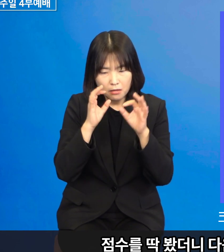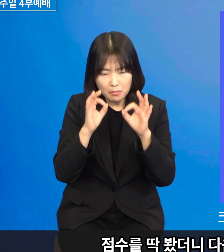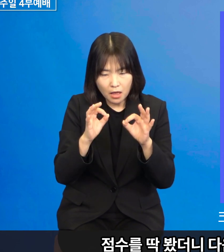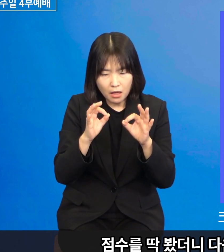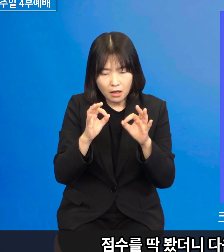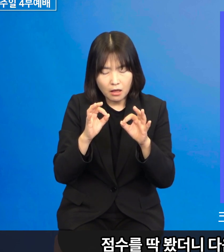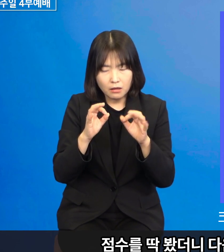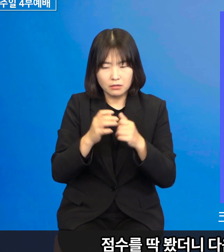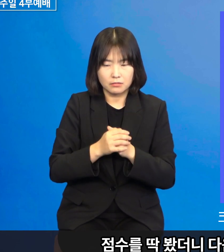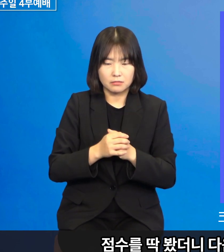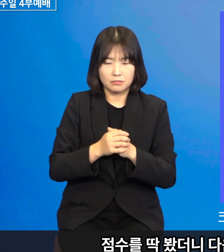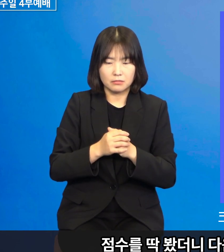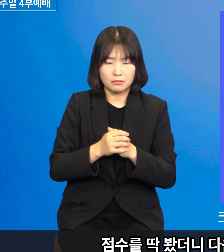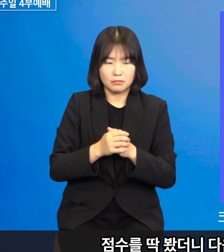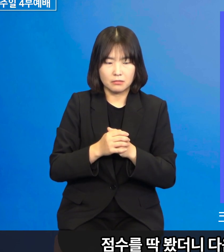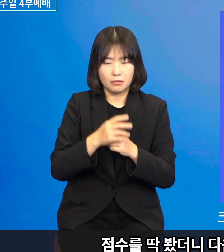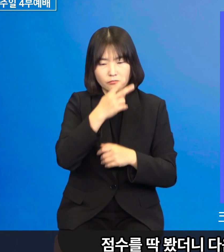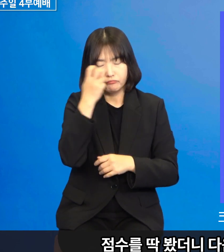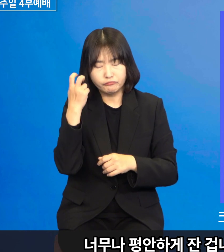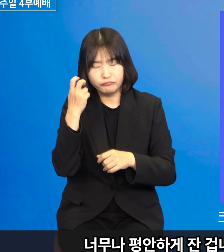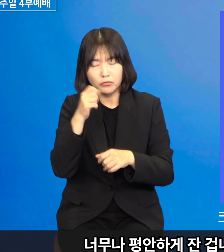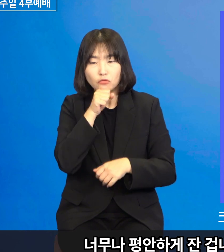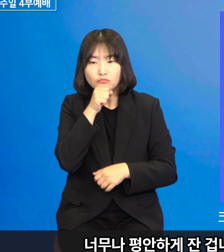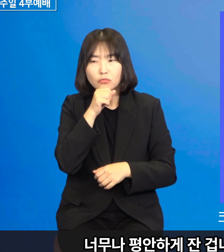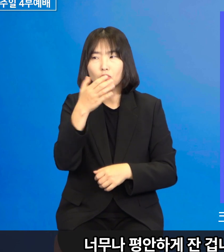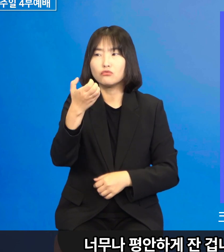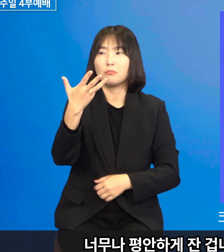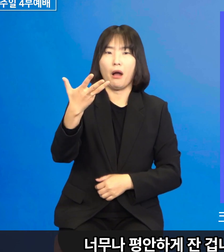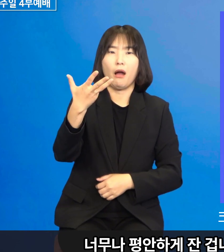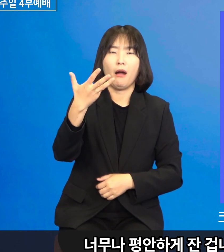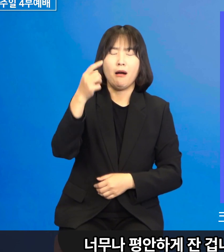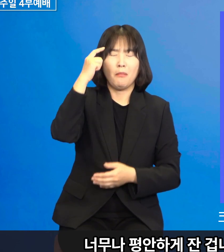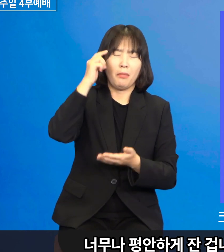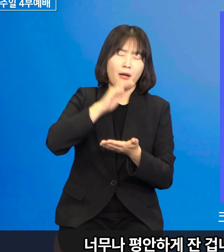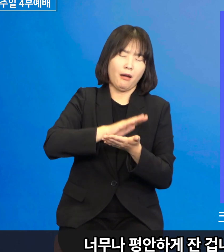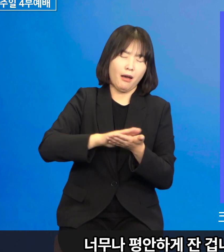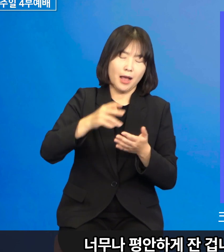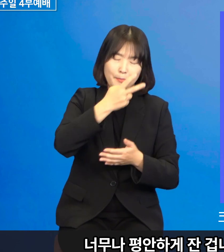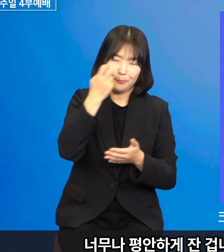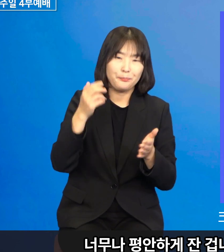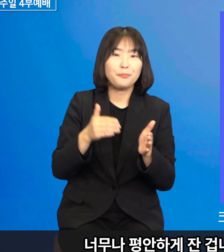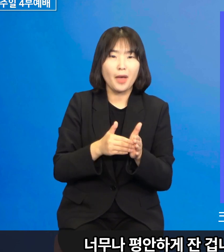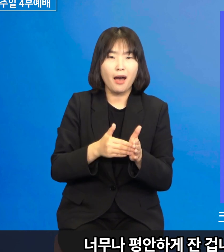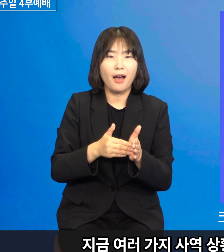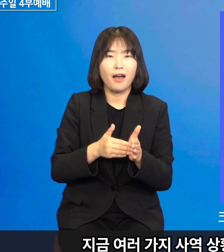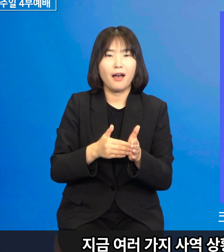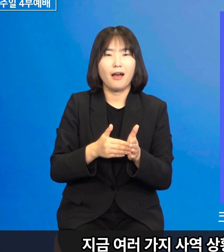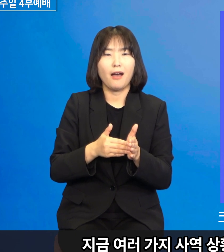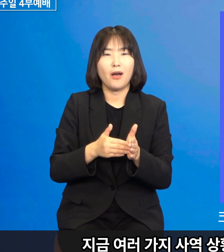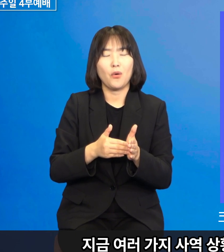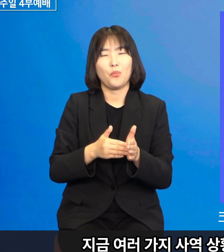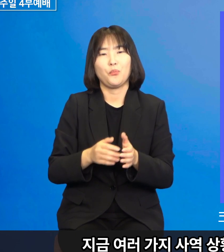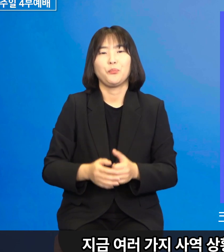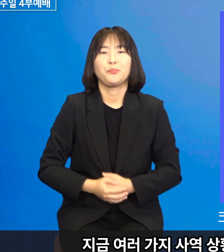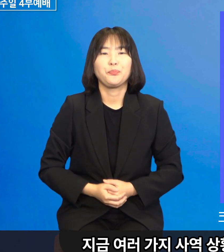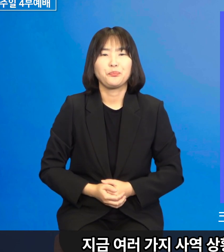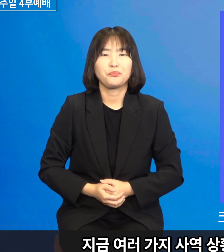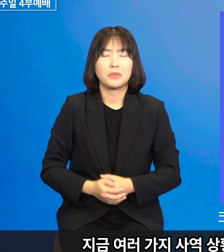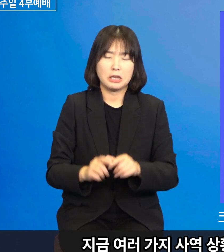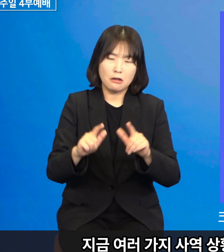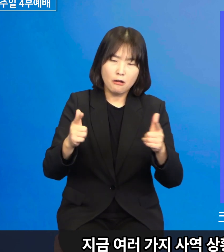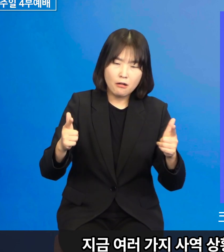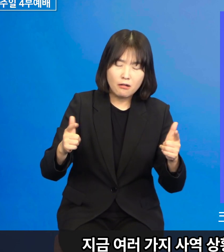수면 점수가 98점. 너무나 평안하게 잔 겁니다. 말도 안 되는 일이에요. 지금 여러 가지